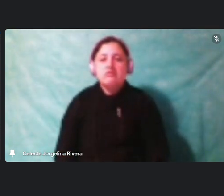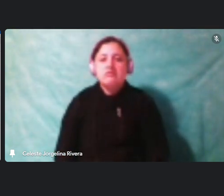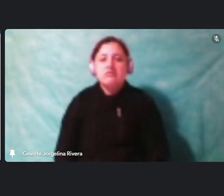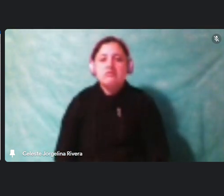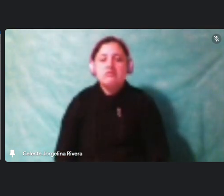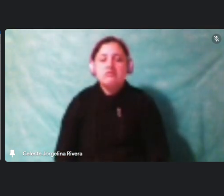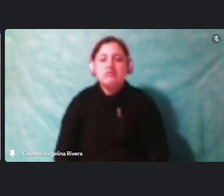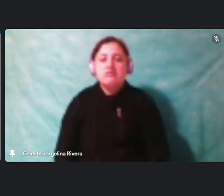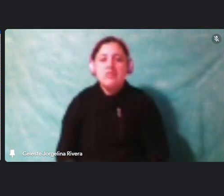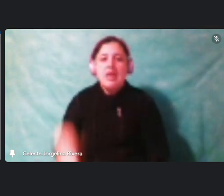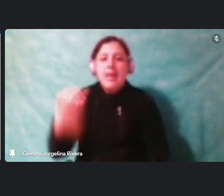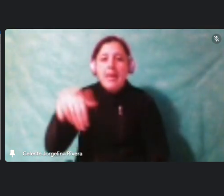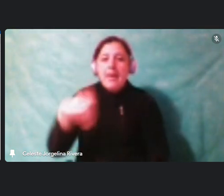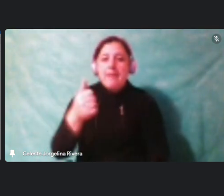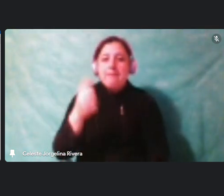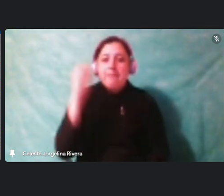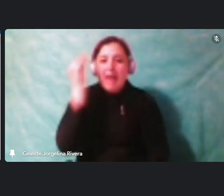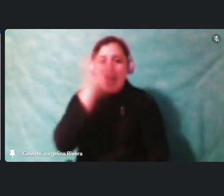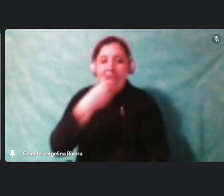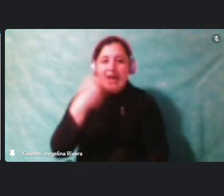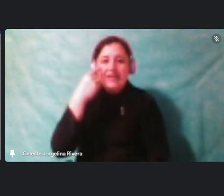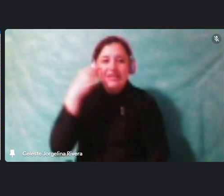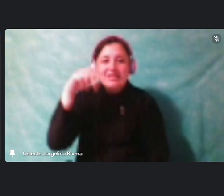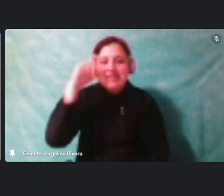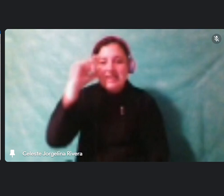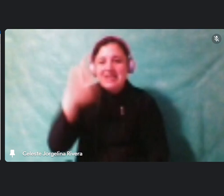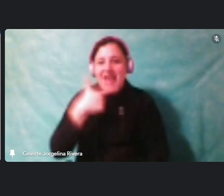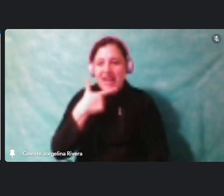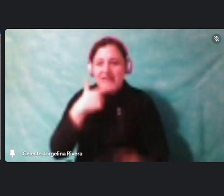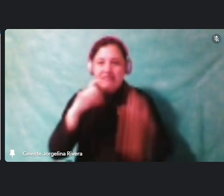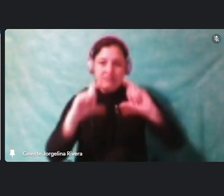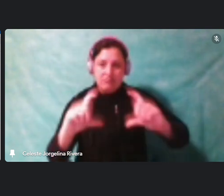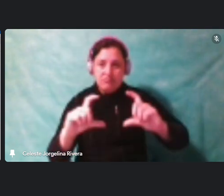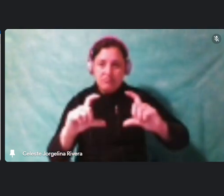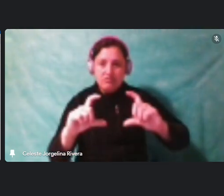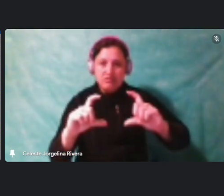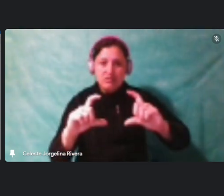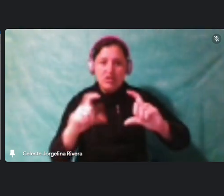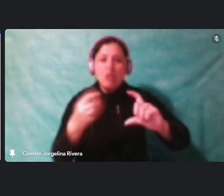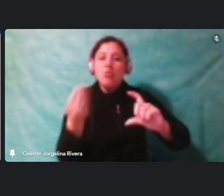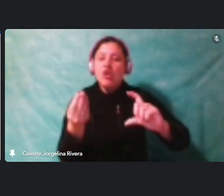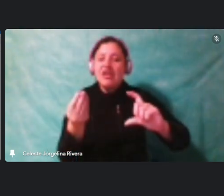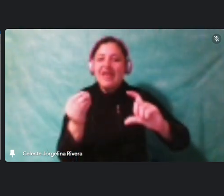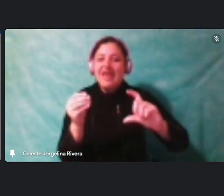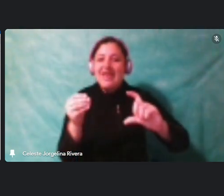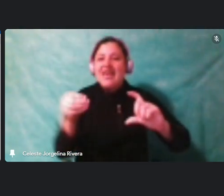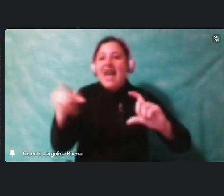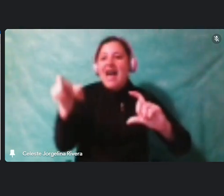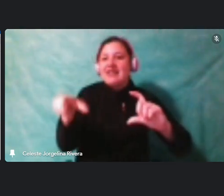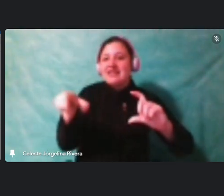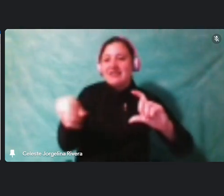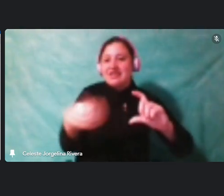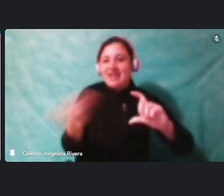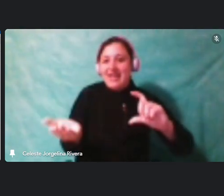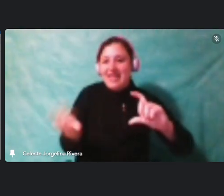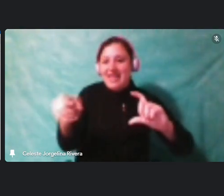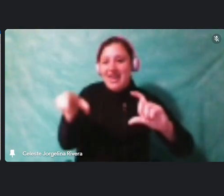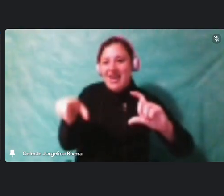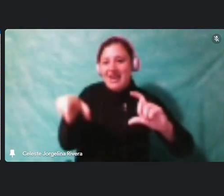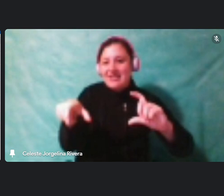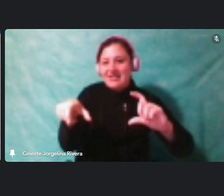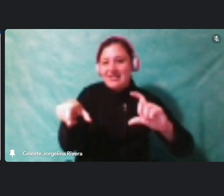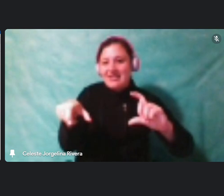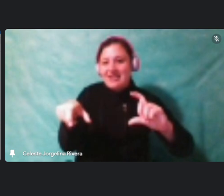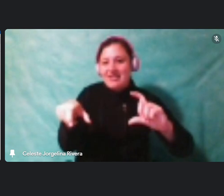Machine se está solo. ¿Por qué? Porque el adjetivo está después, ¿sí? Que a veces son pocas veces las que aparece, pero